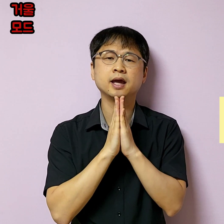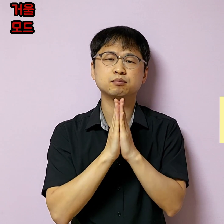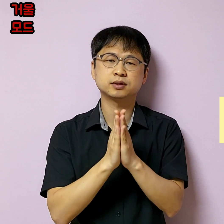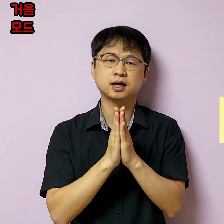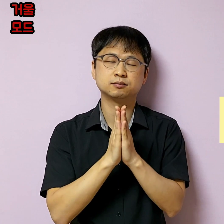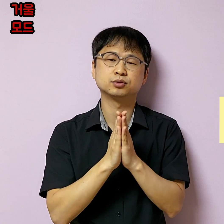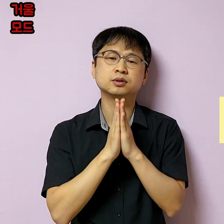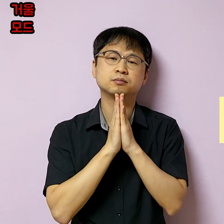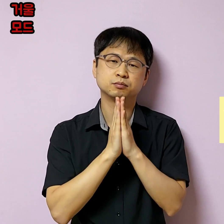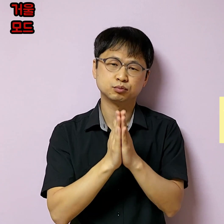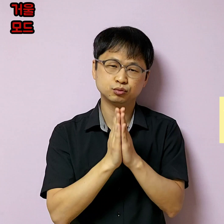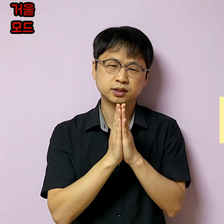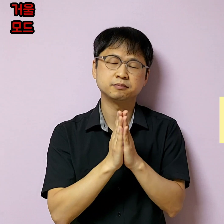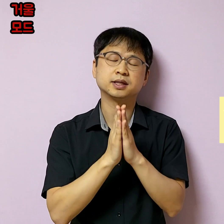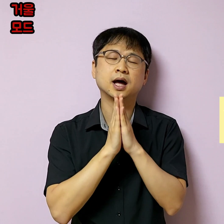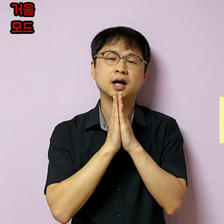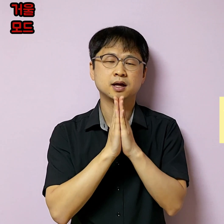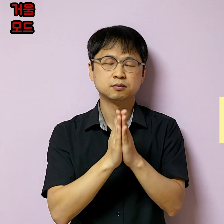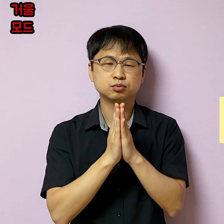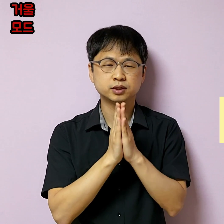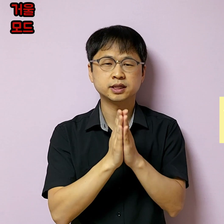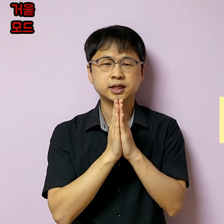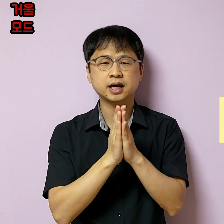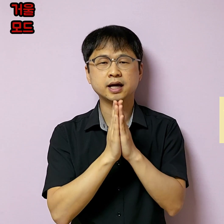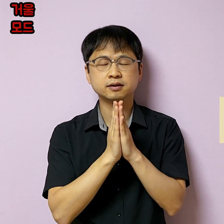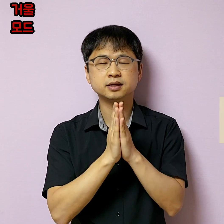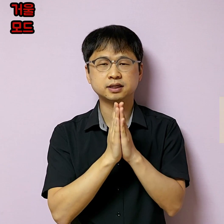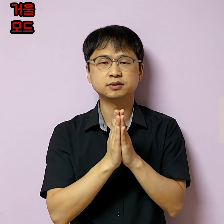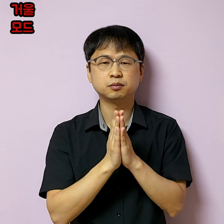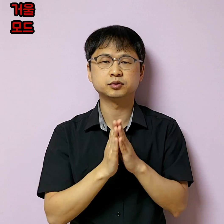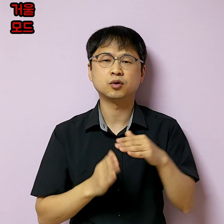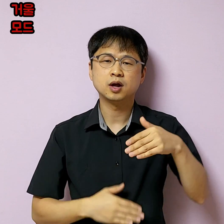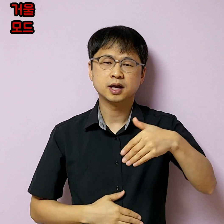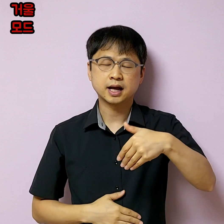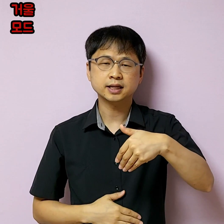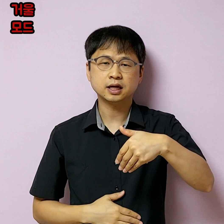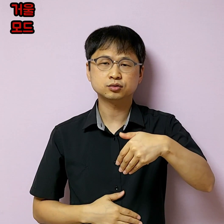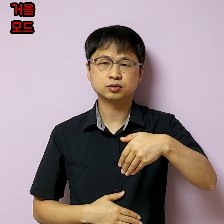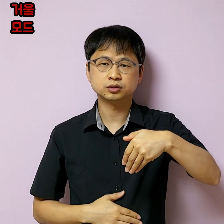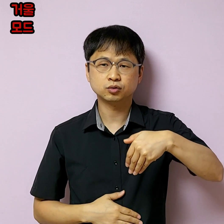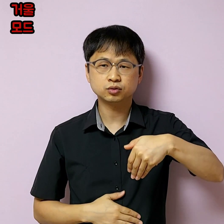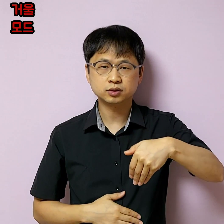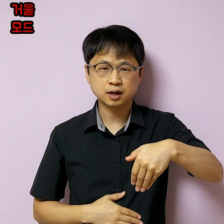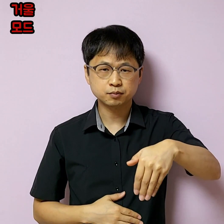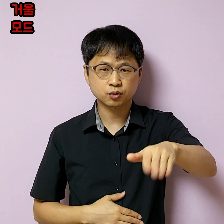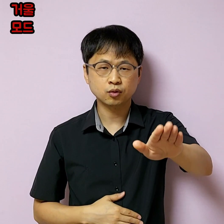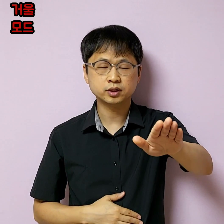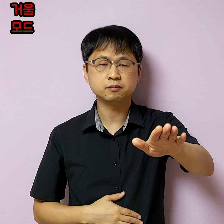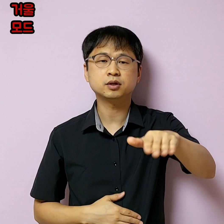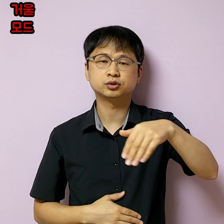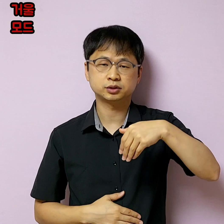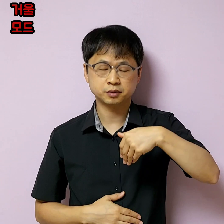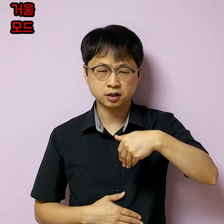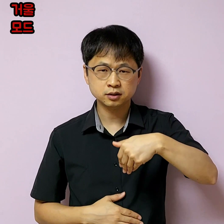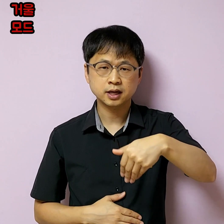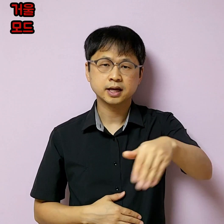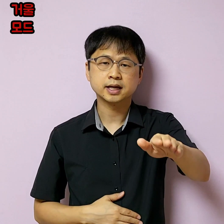간절하게 부탁하는 모습 부디입니다. 부디 가던 길 잠시 멈추고 가다 수어는 손등을 앞으로 내밀어 주시면